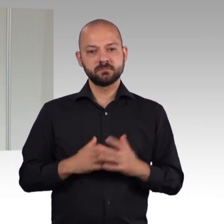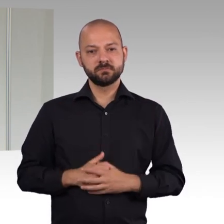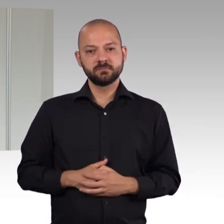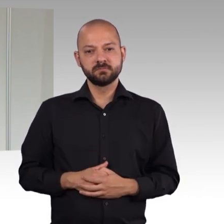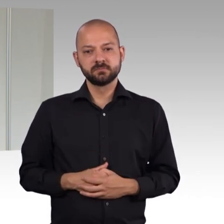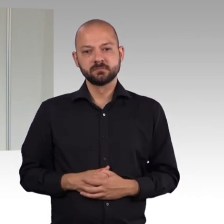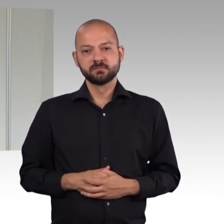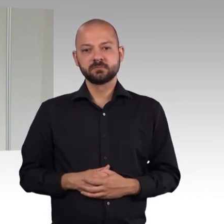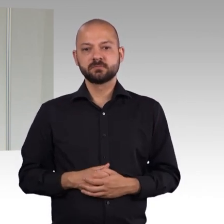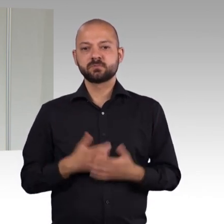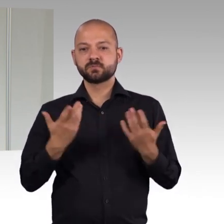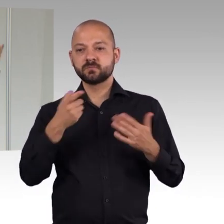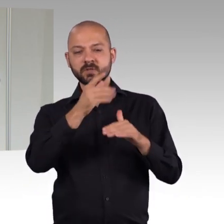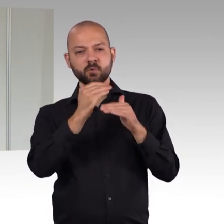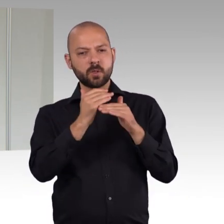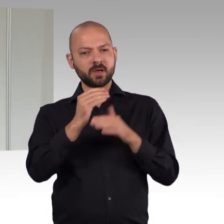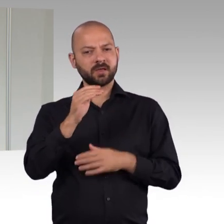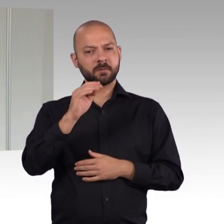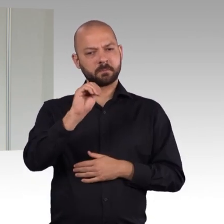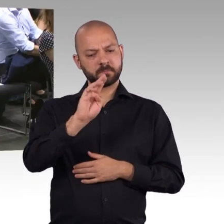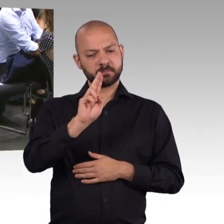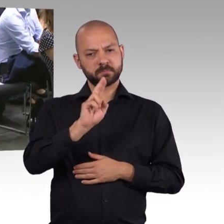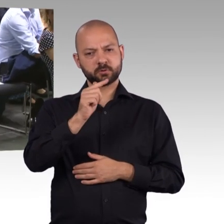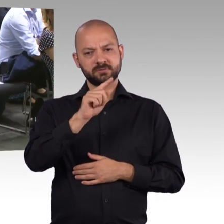die Fraktionsvorsitzwahl im September.